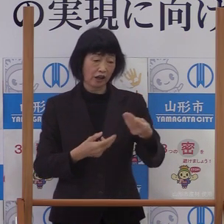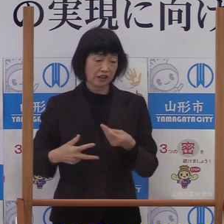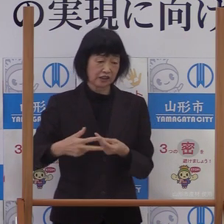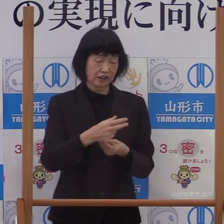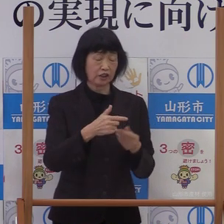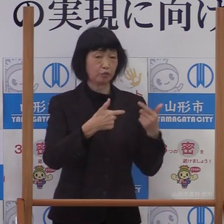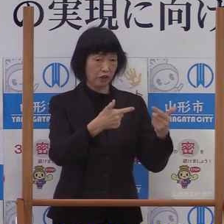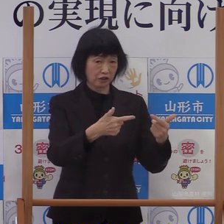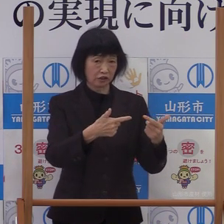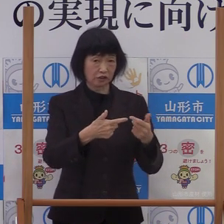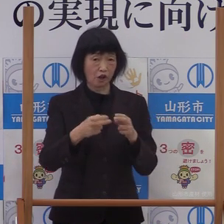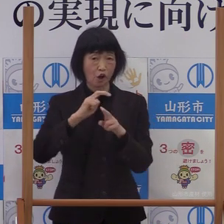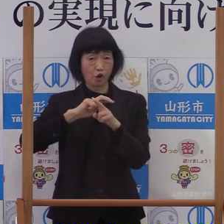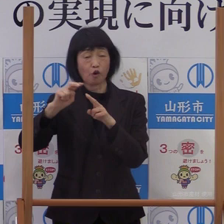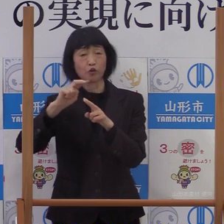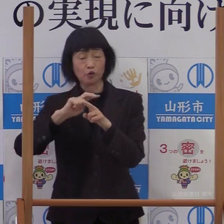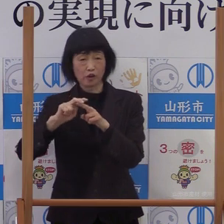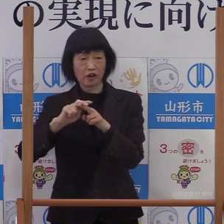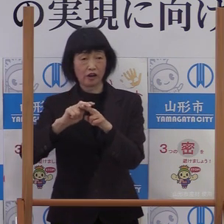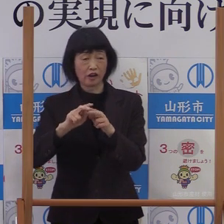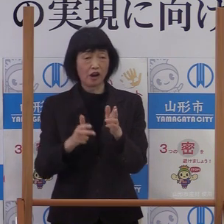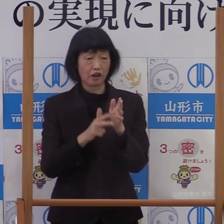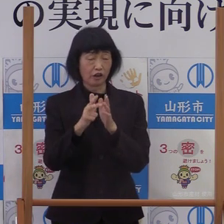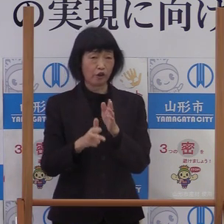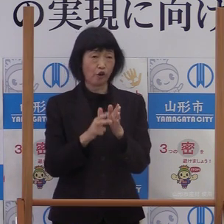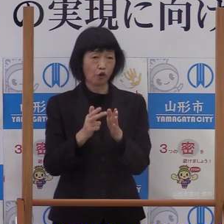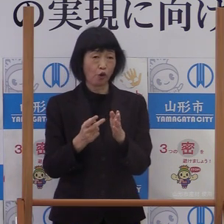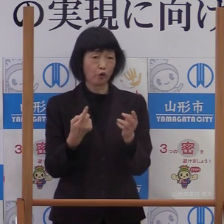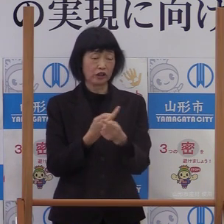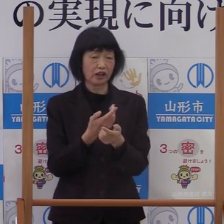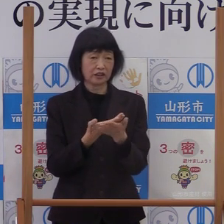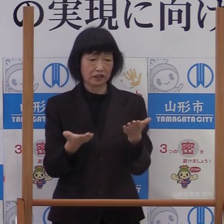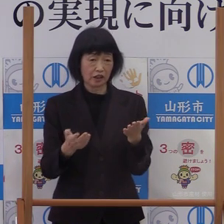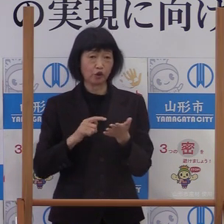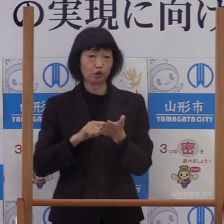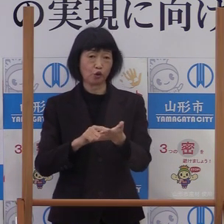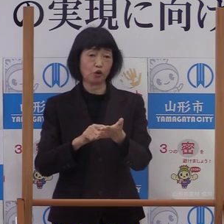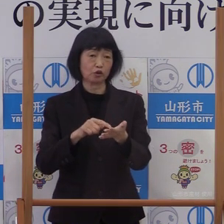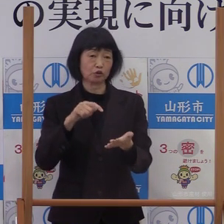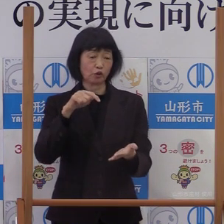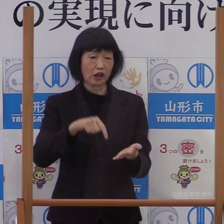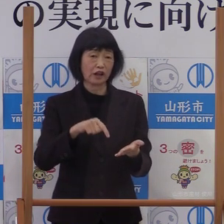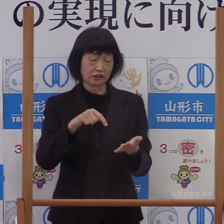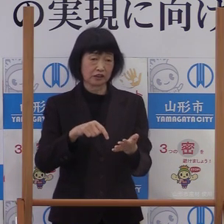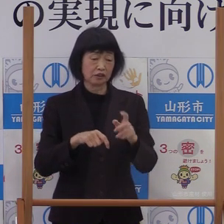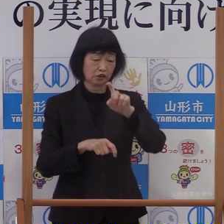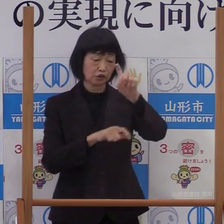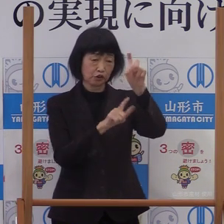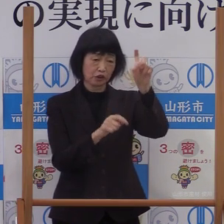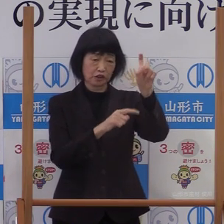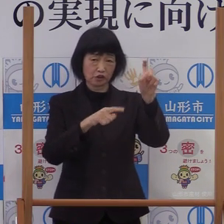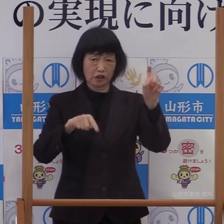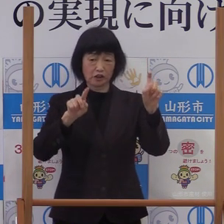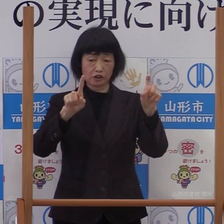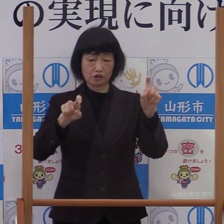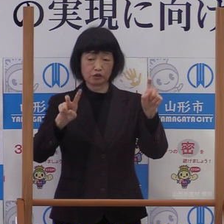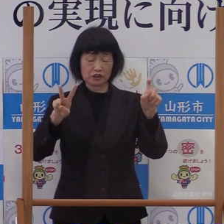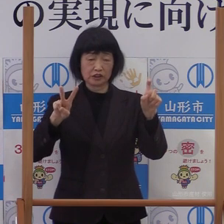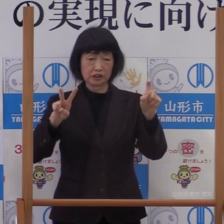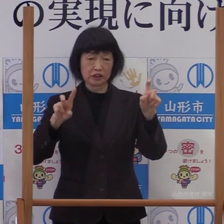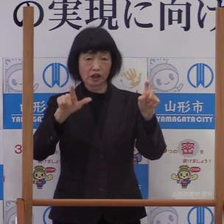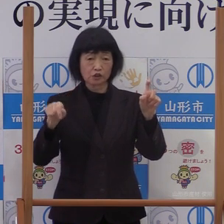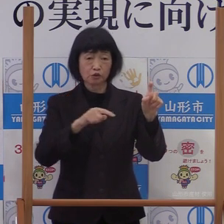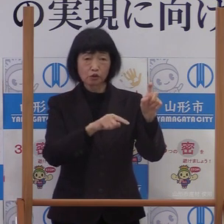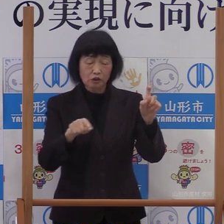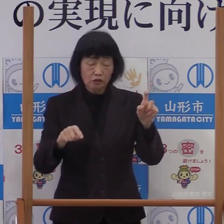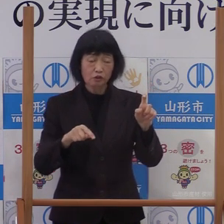ロープウェイ、旅行代理店の事業登録を行っている事業者のうち、10月から12月までのいずれかの月